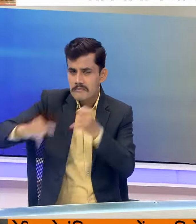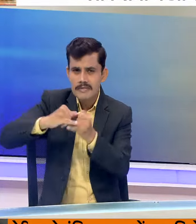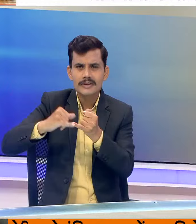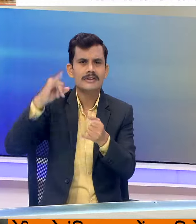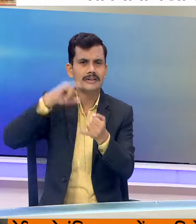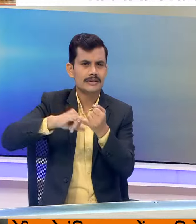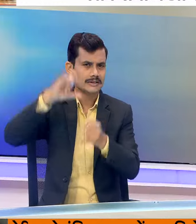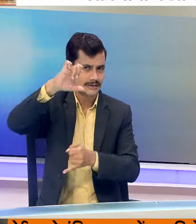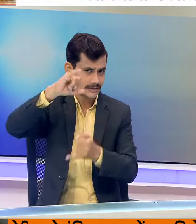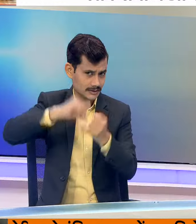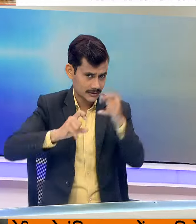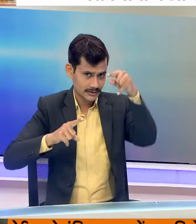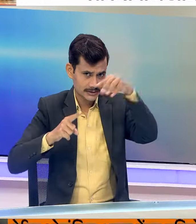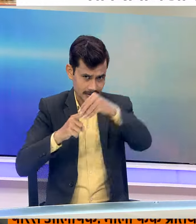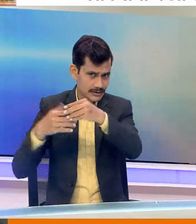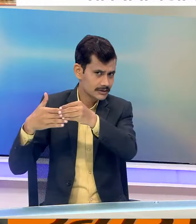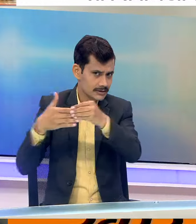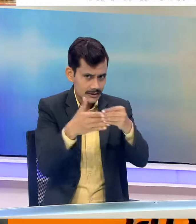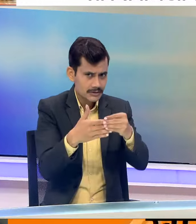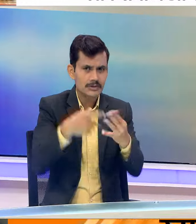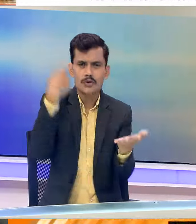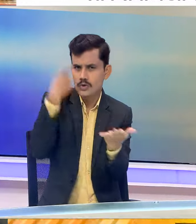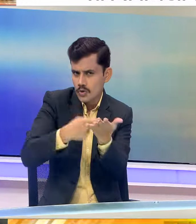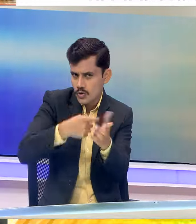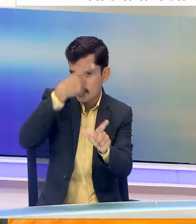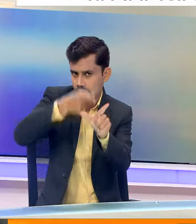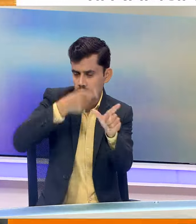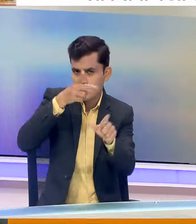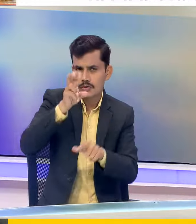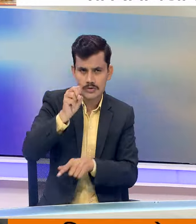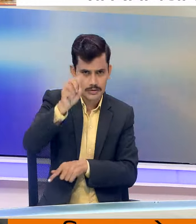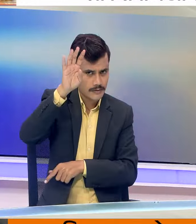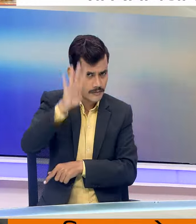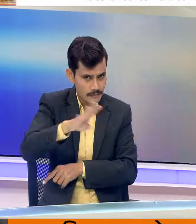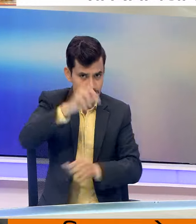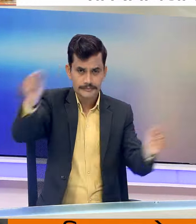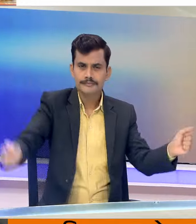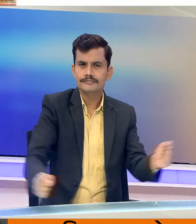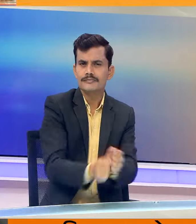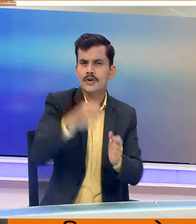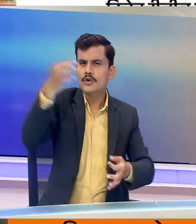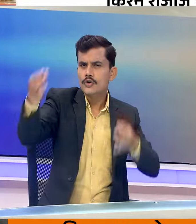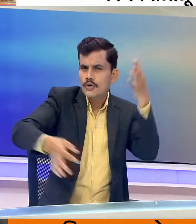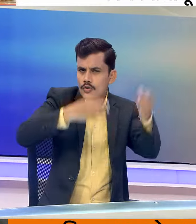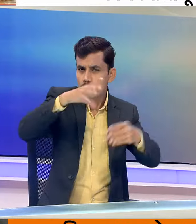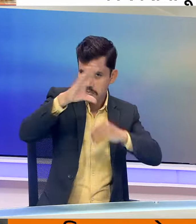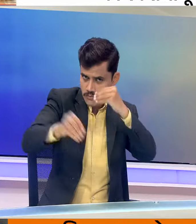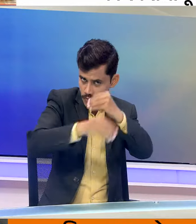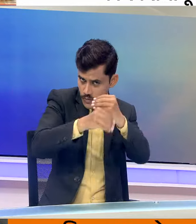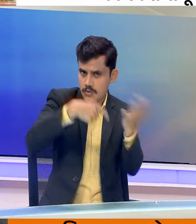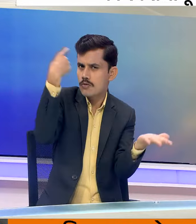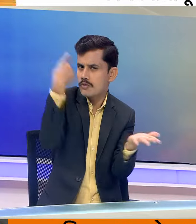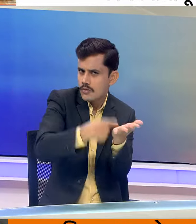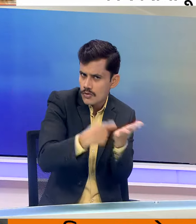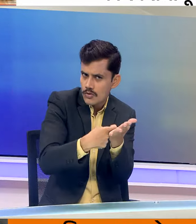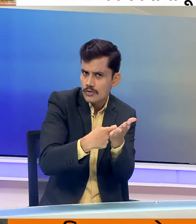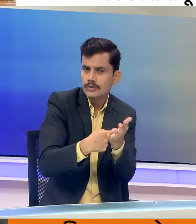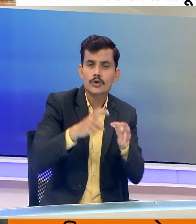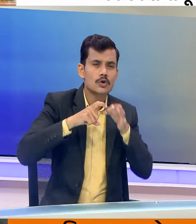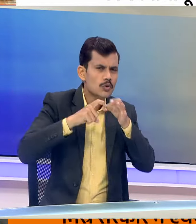का पुनर्समायोजन विधेयक 2024। इसके साथ विभिन्न विधायी कार्यों के साथ साथ प्रश्नकाल के दौरान